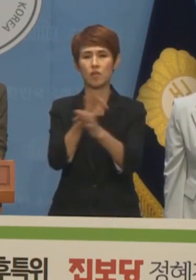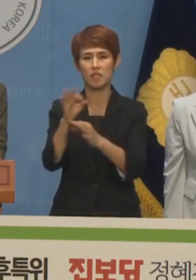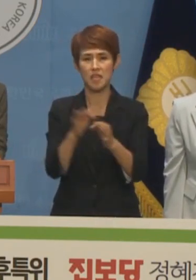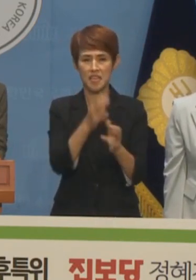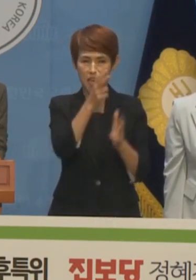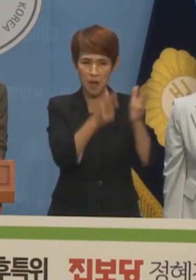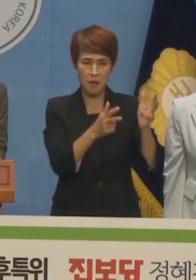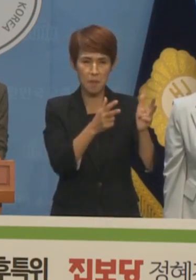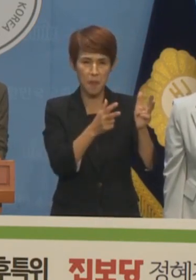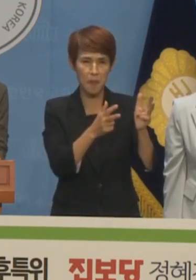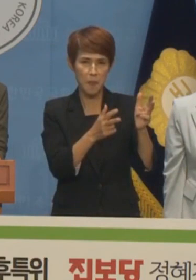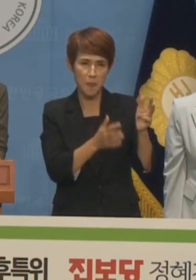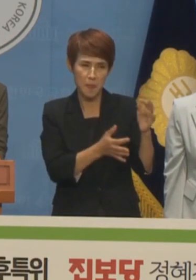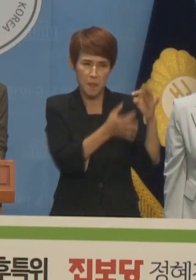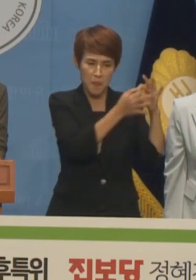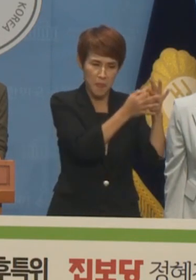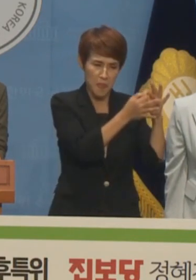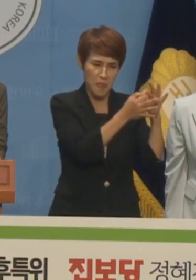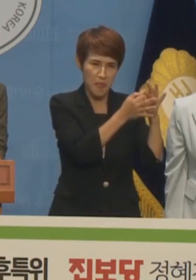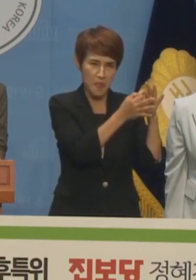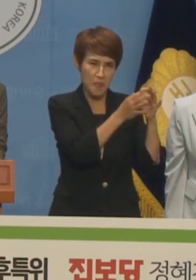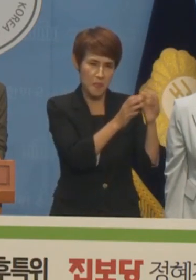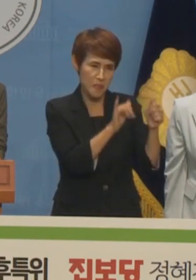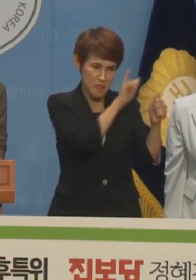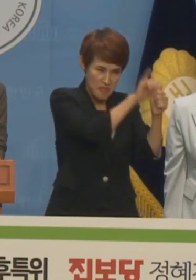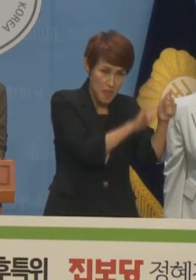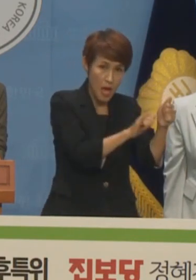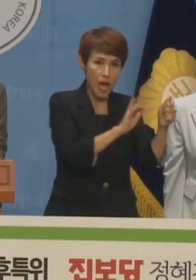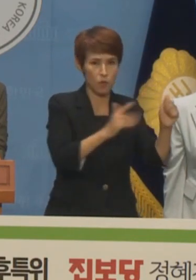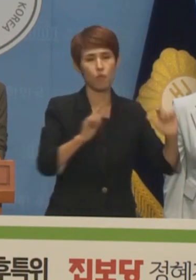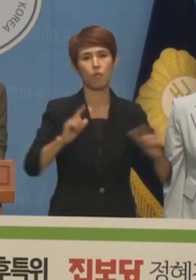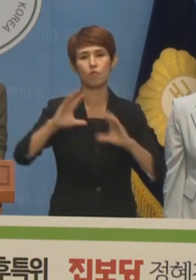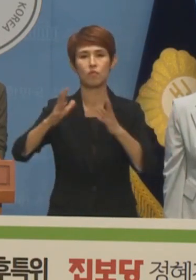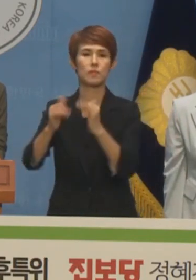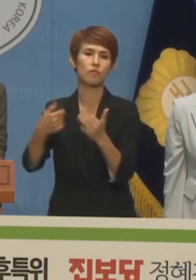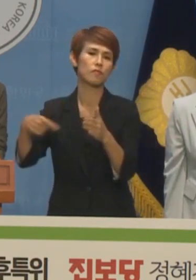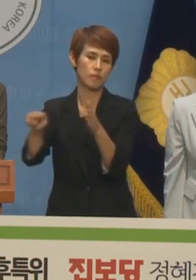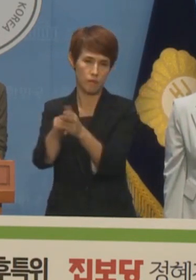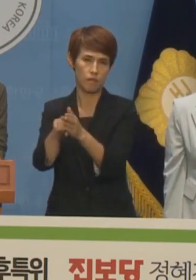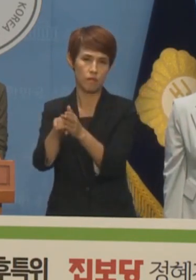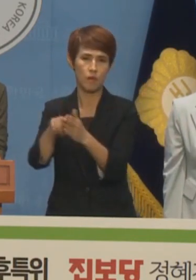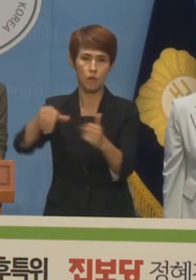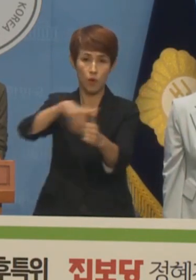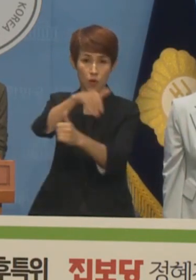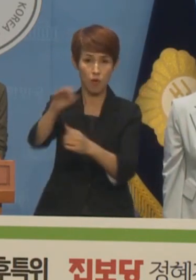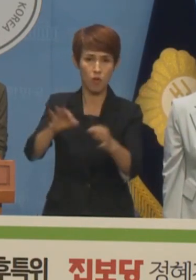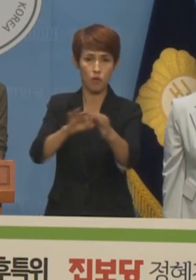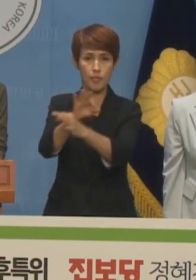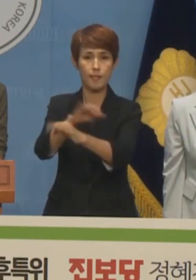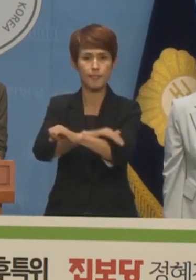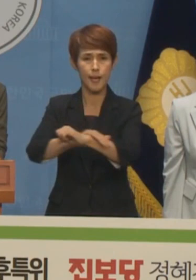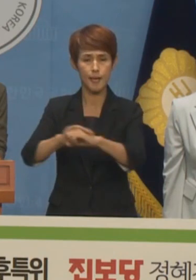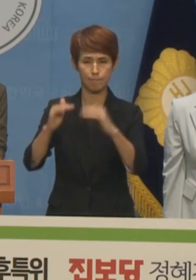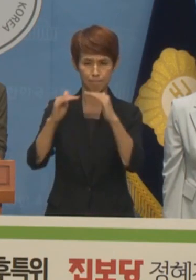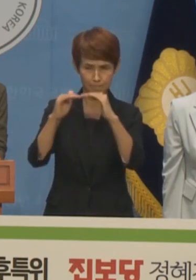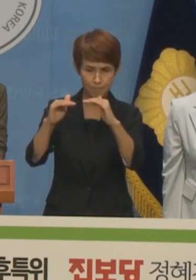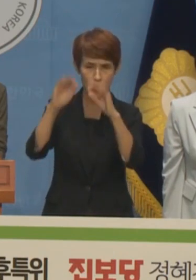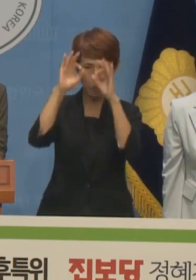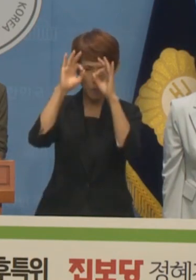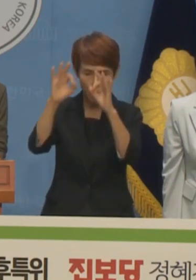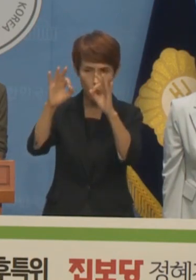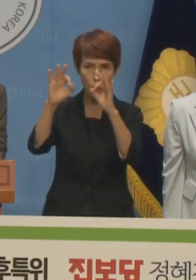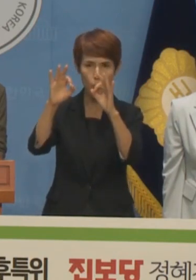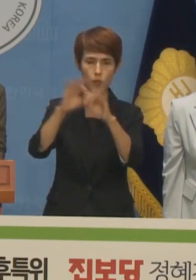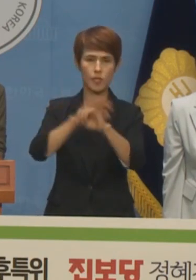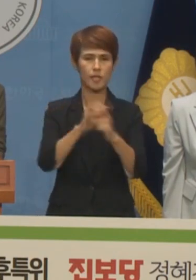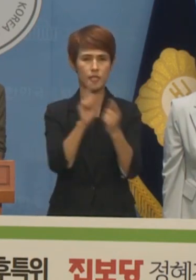그대로 따라줄 누군가가 아니라 국민의 편에서 환경과 경제를 균형된 시각으로 바라보고 직언할